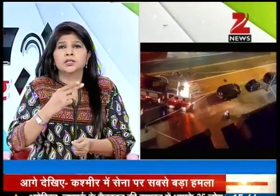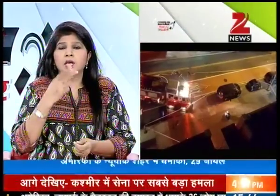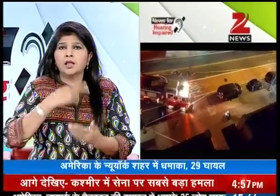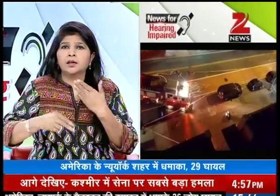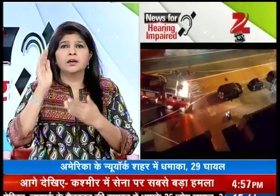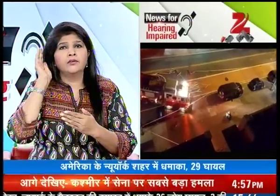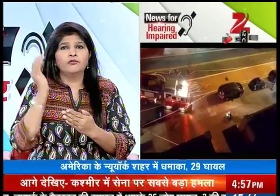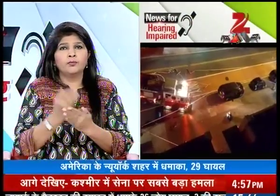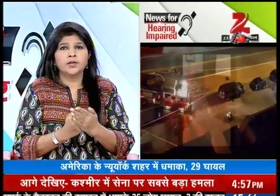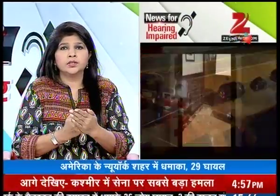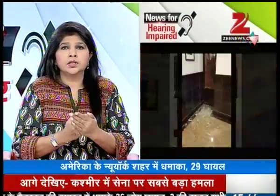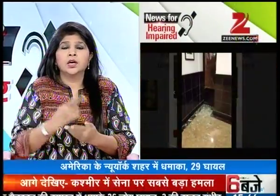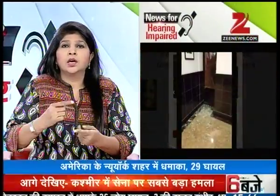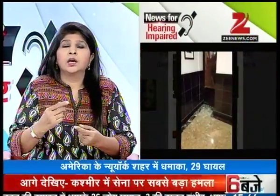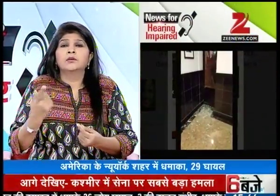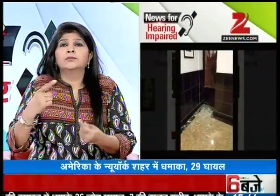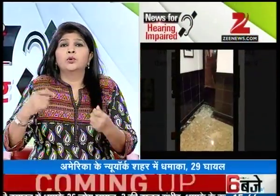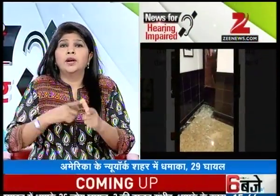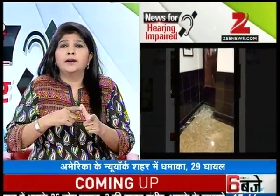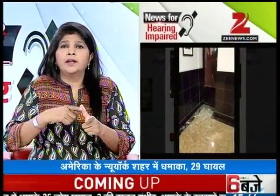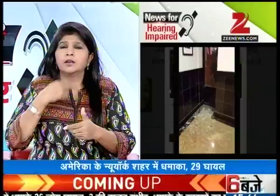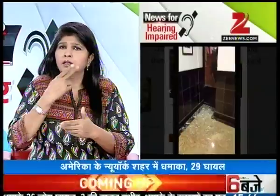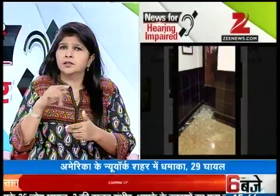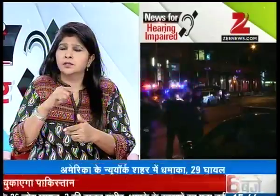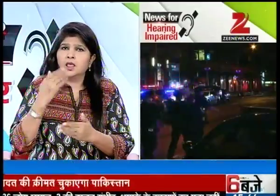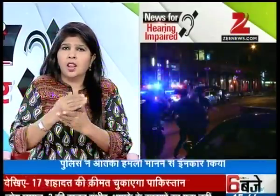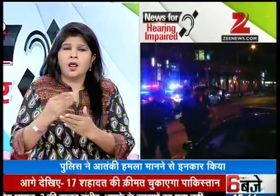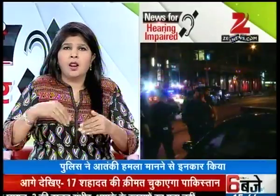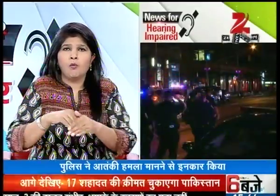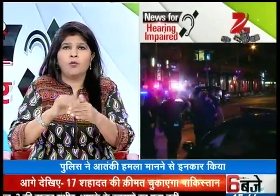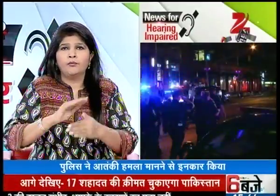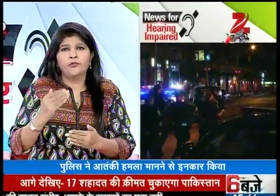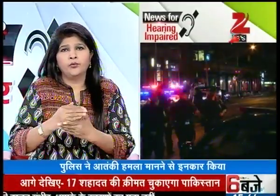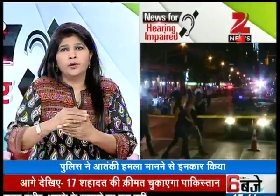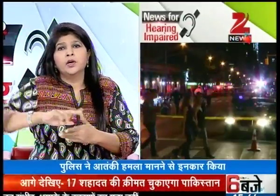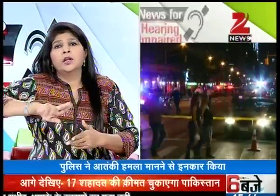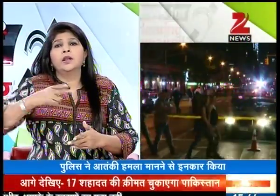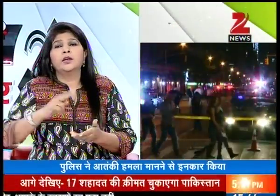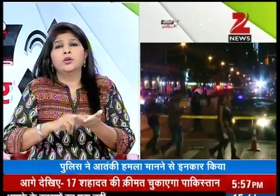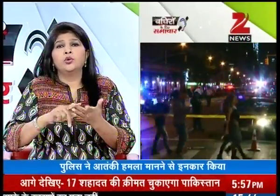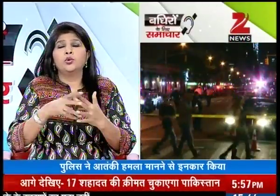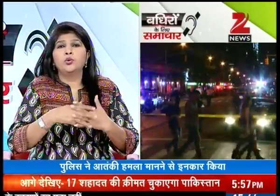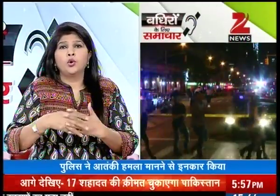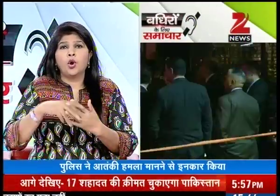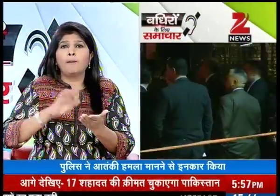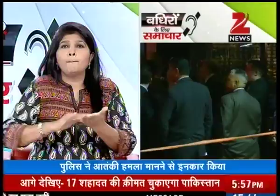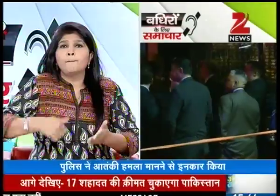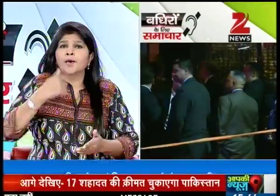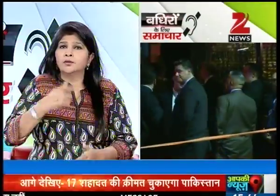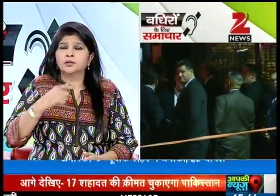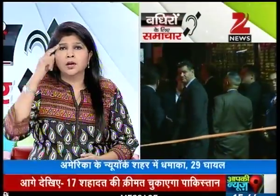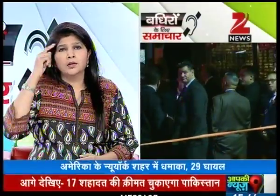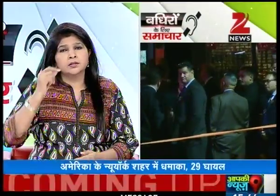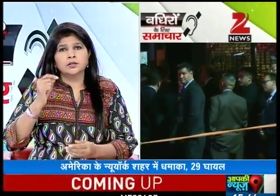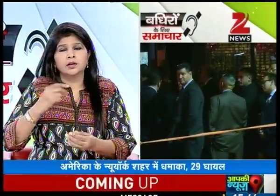ने फिलहाल धमाके को आतंकी हमला मानने से इनकार किया है, लेकिन न्यूयॉर्क के मेयर ने